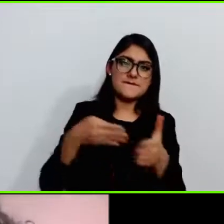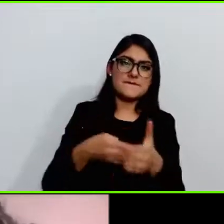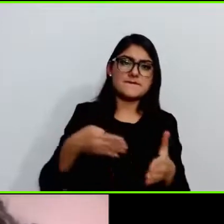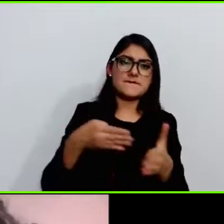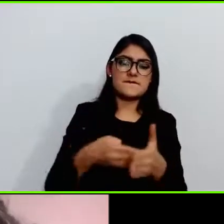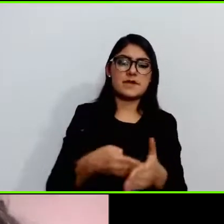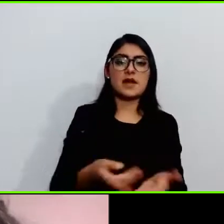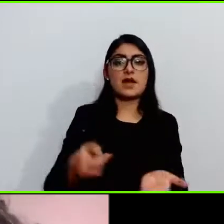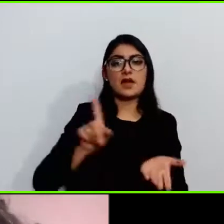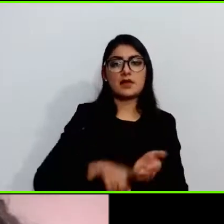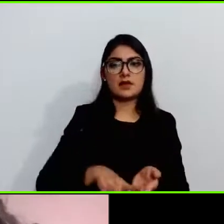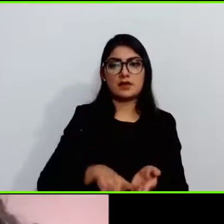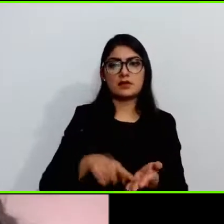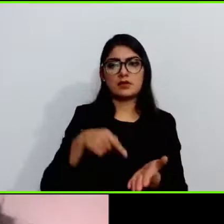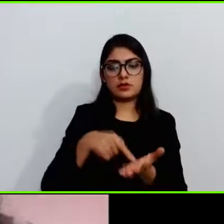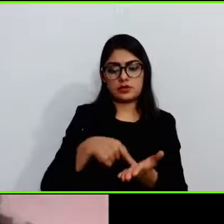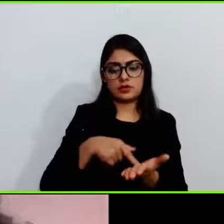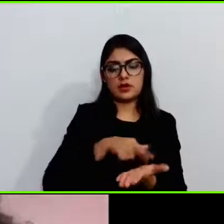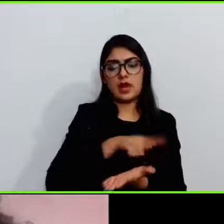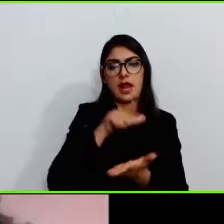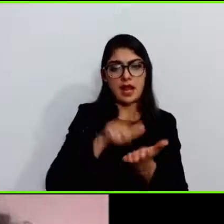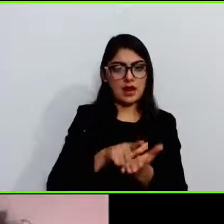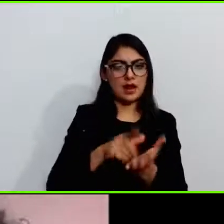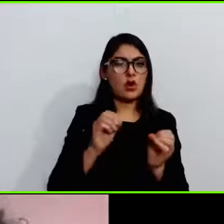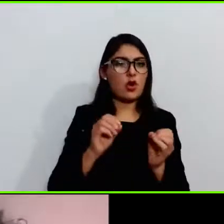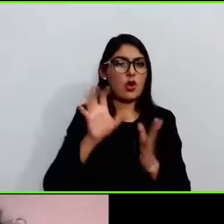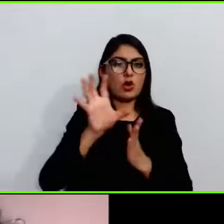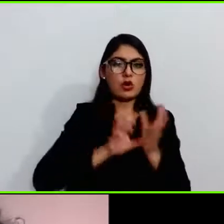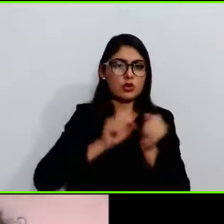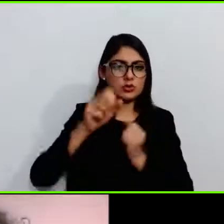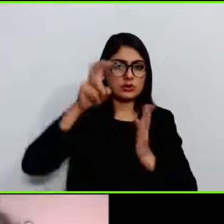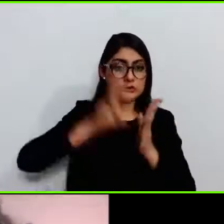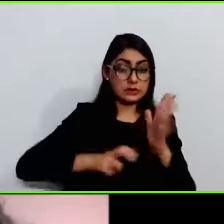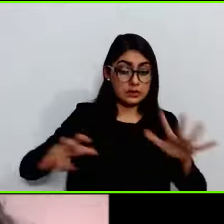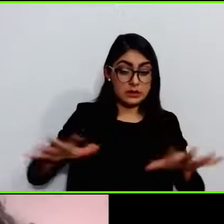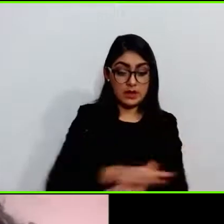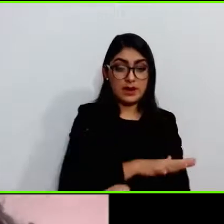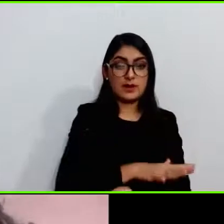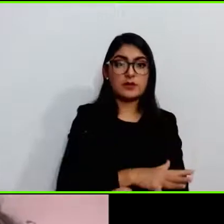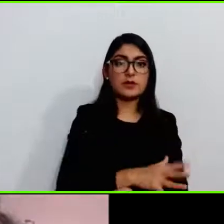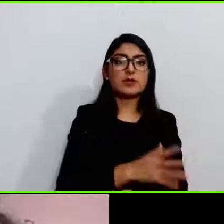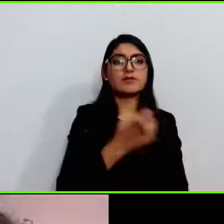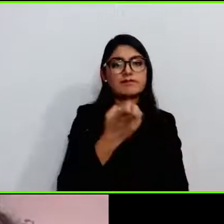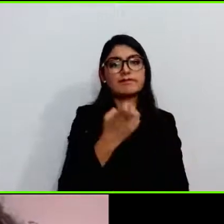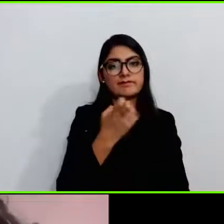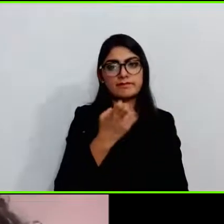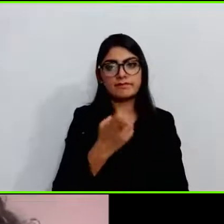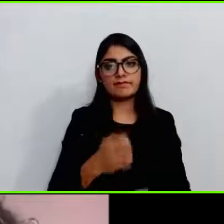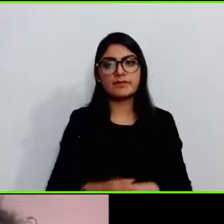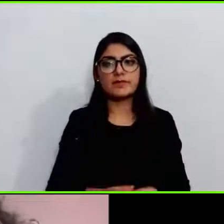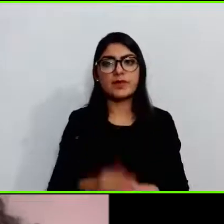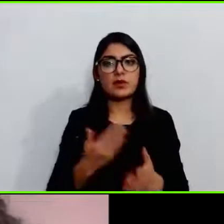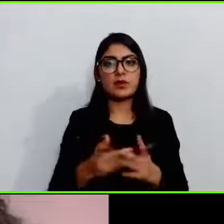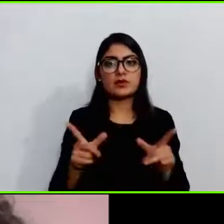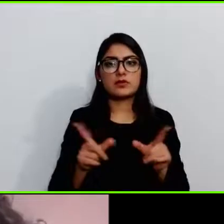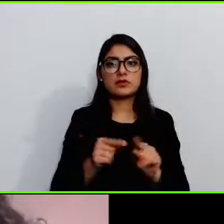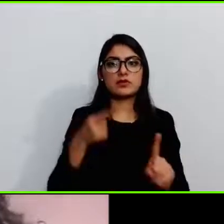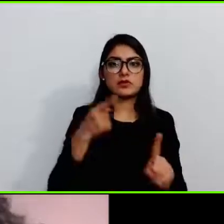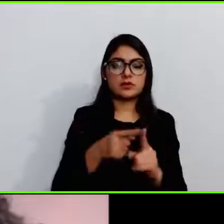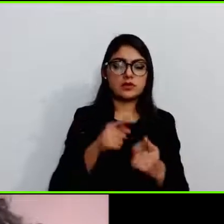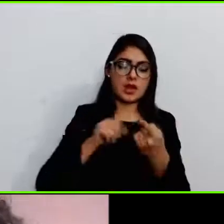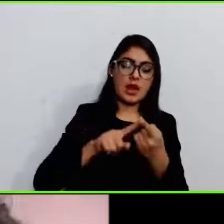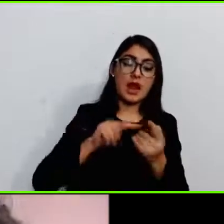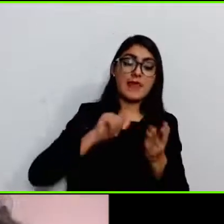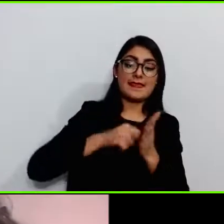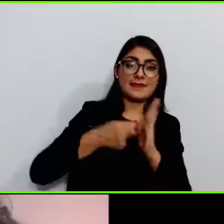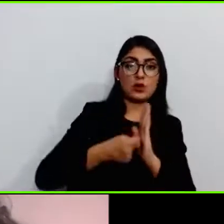encuentra en la aplicación de una reforma como esta. Entonces, para retomar, para concluir, es, por un lado, el aspecto técnico del lenguaje